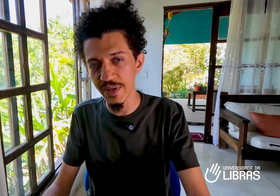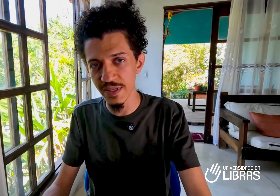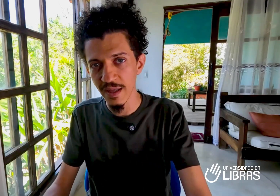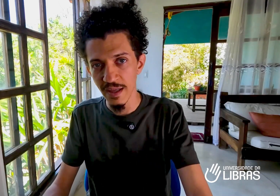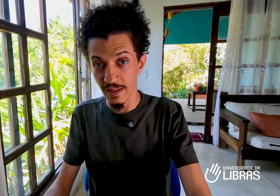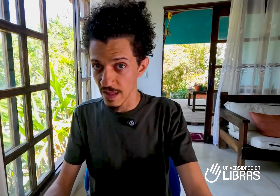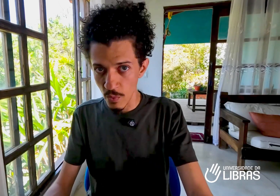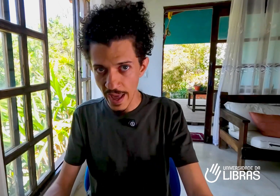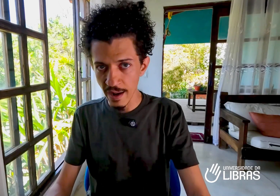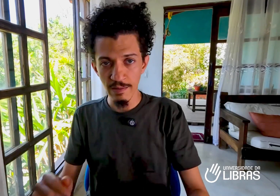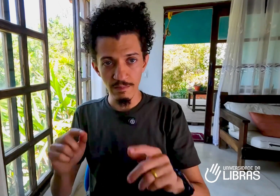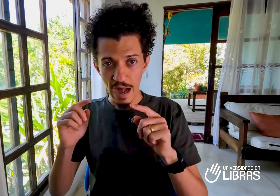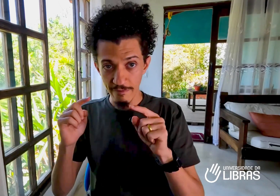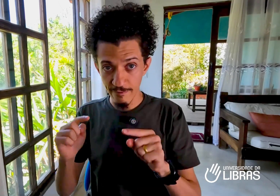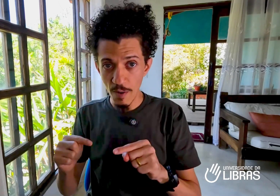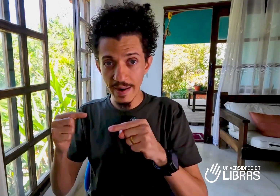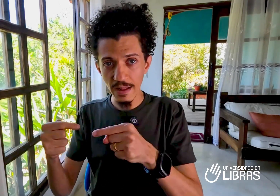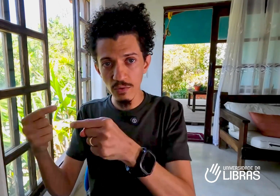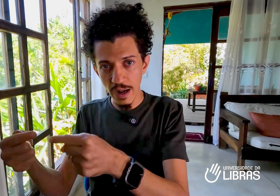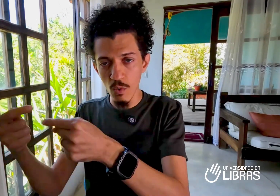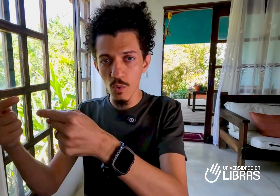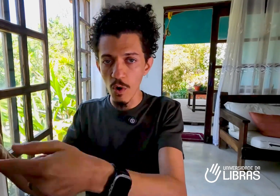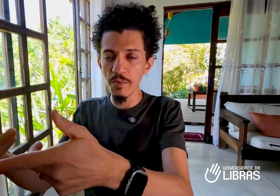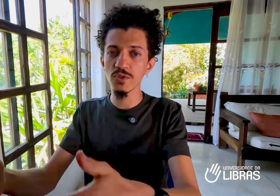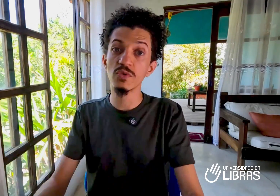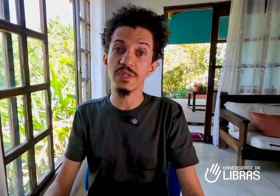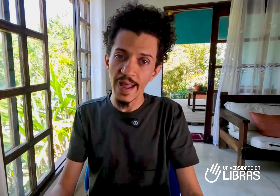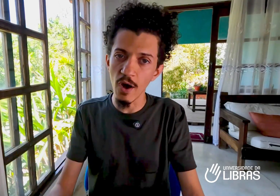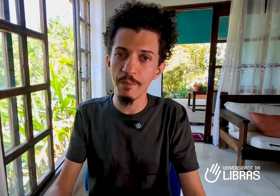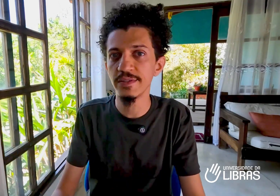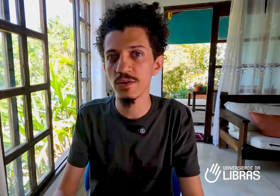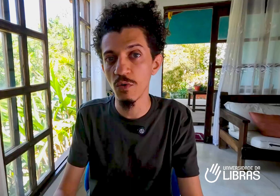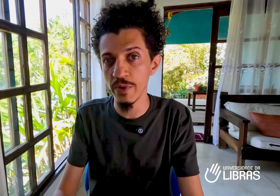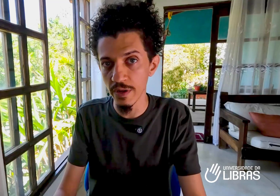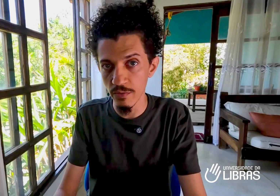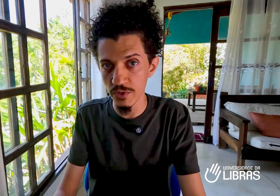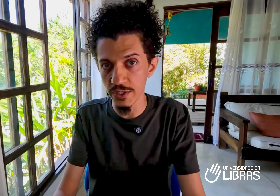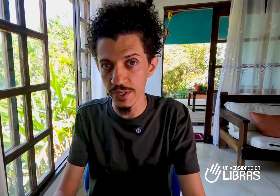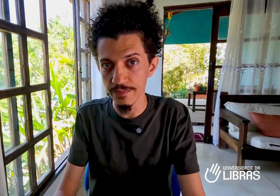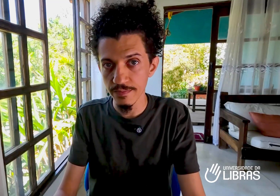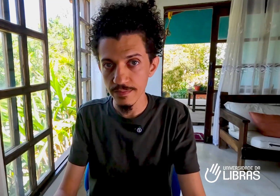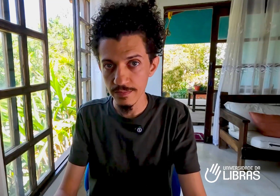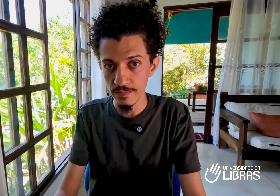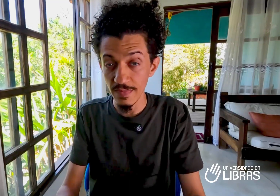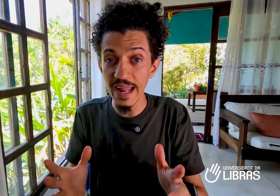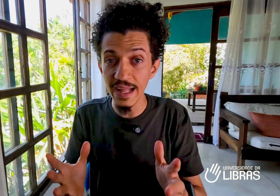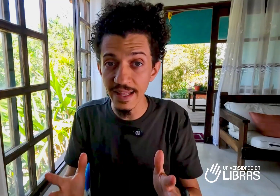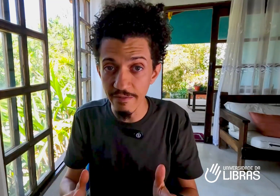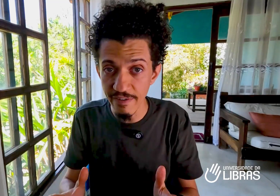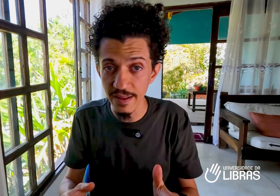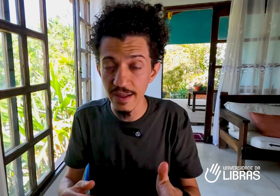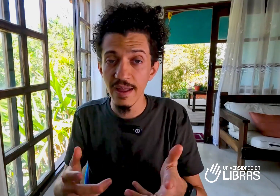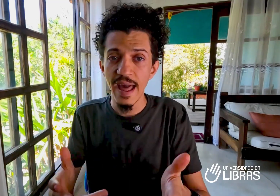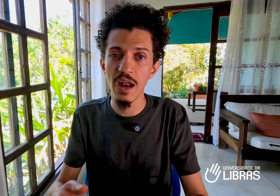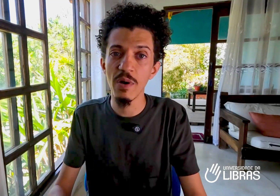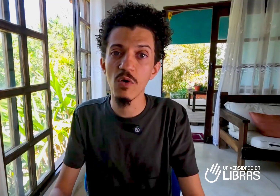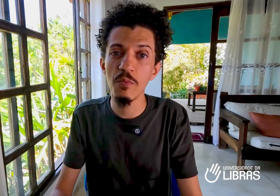né? Não era a forma natural como os surdos realmente se comunicam no dia a dia. Era travada, era uma